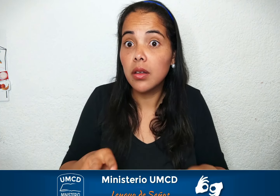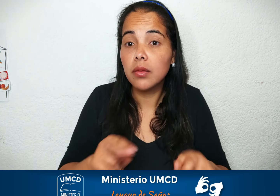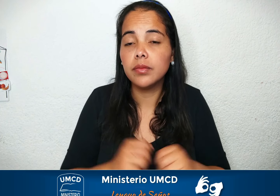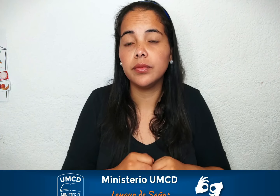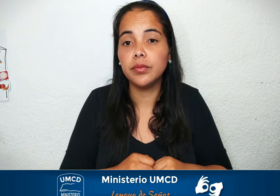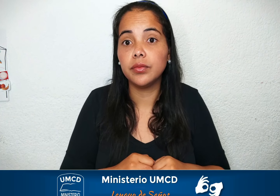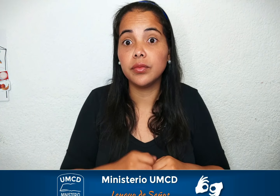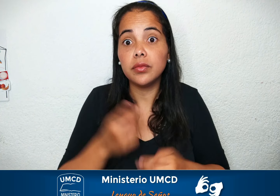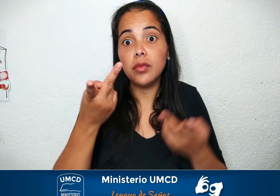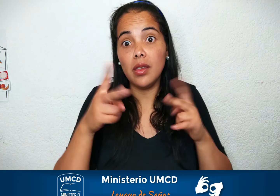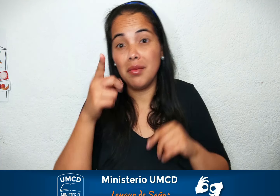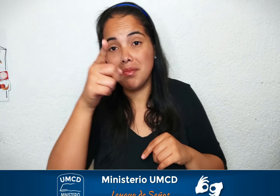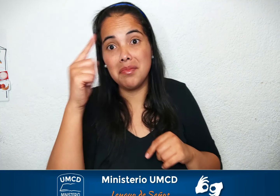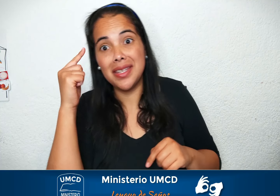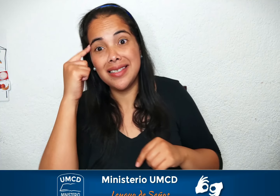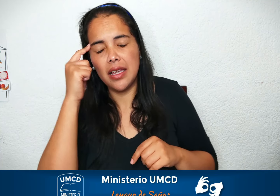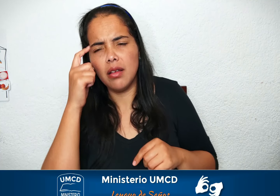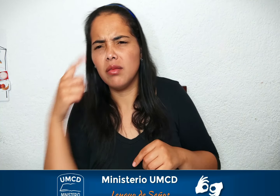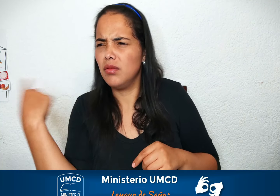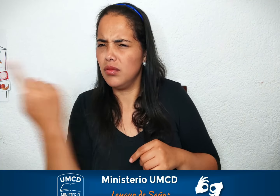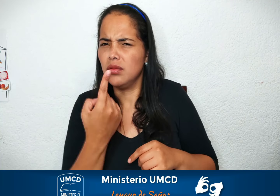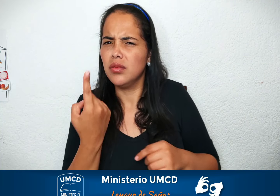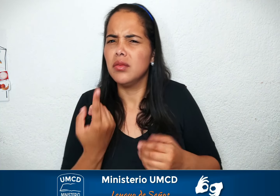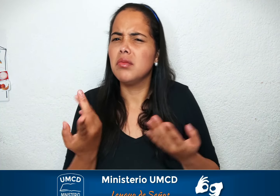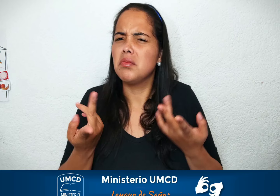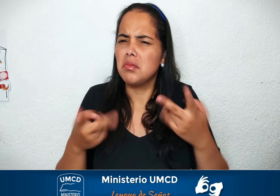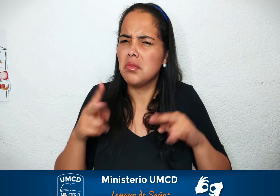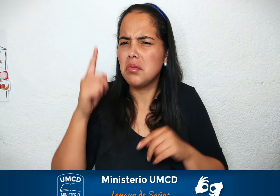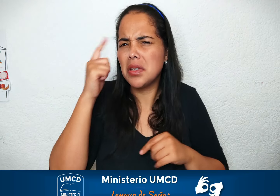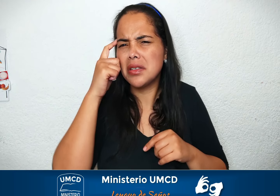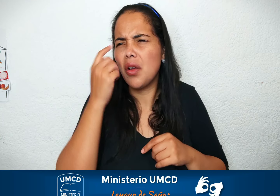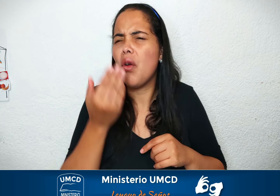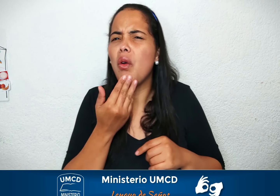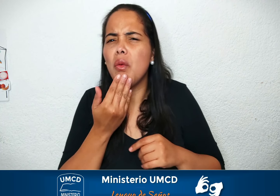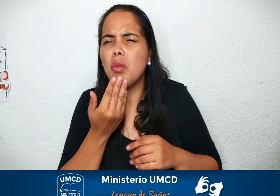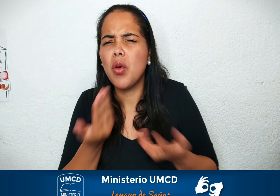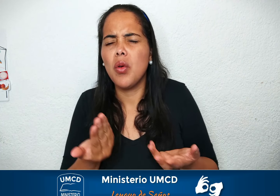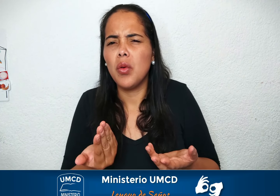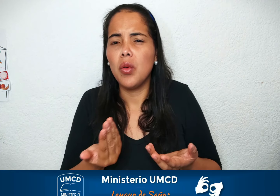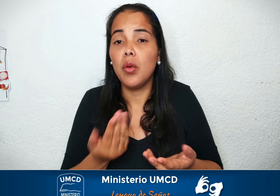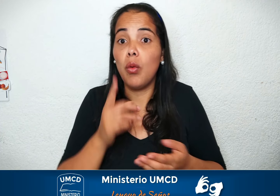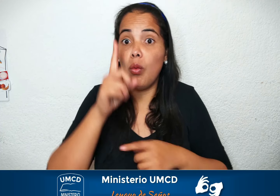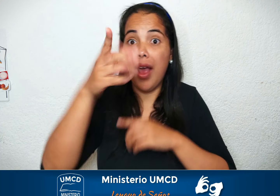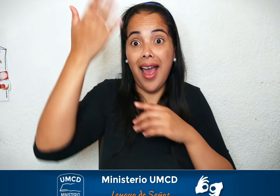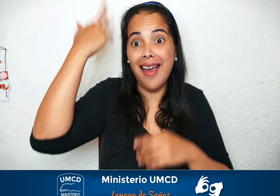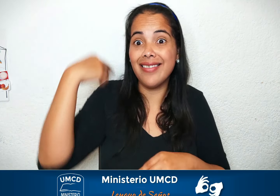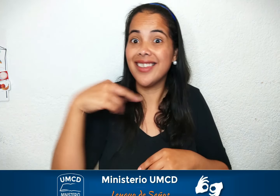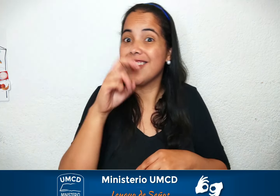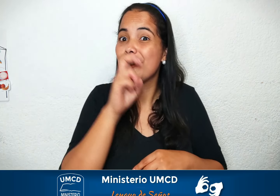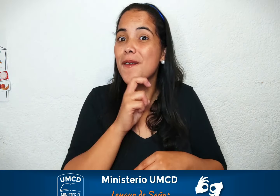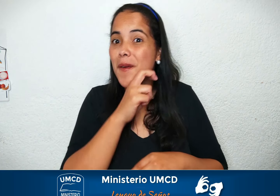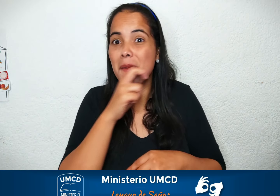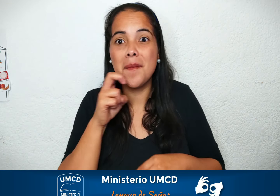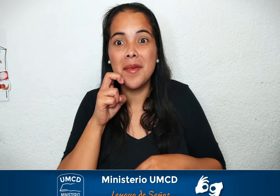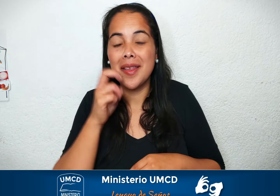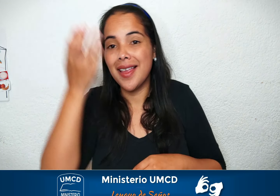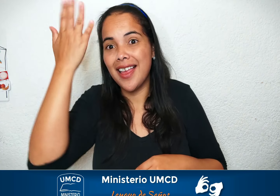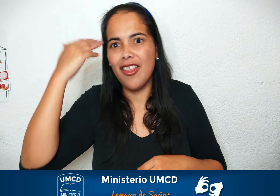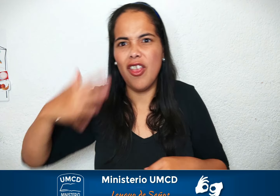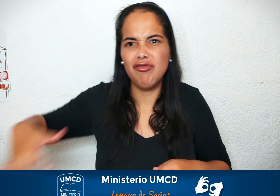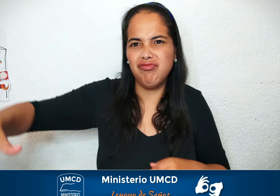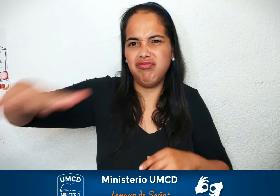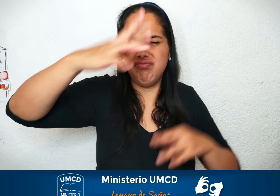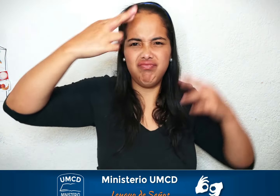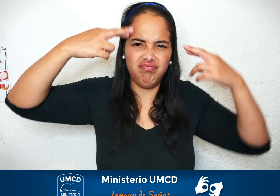Además, pensaron un poco en que para ese tiempo el imperio romano que gobernaba alrededor